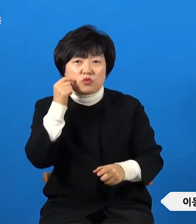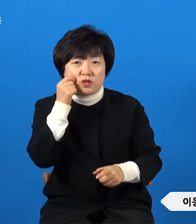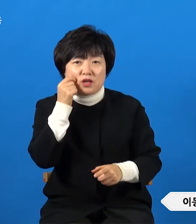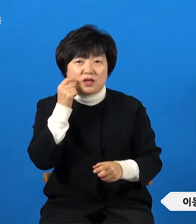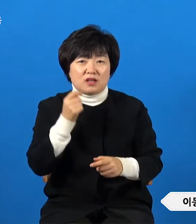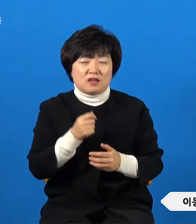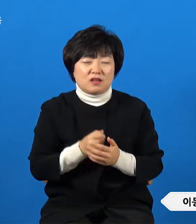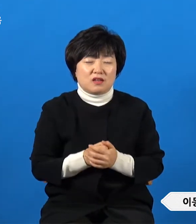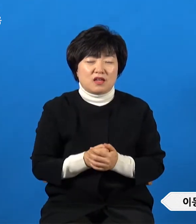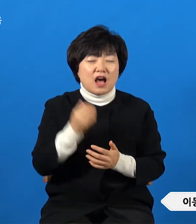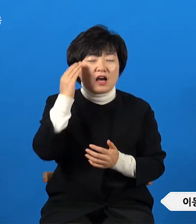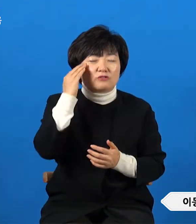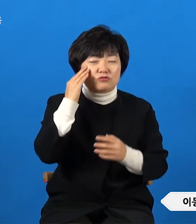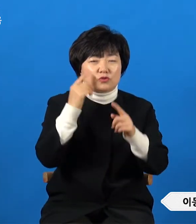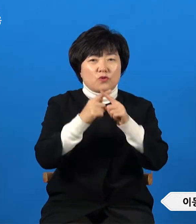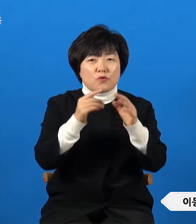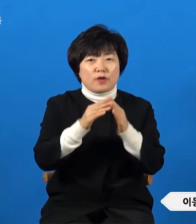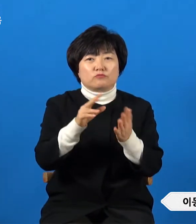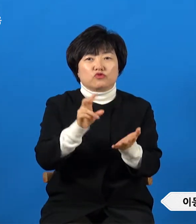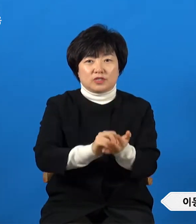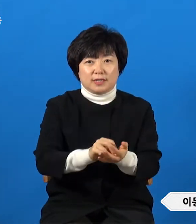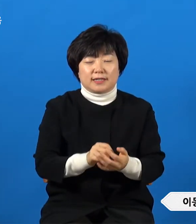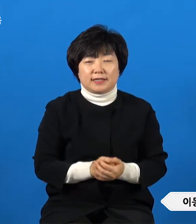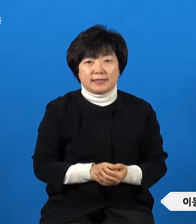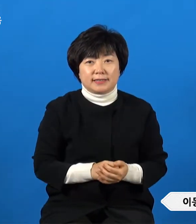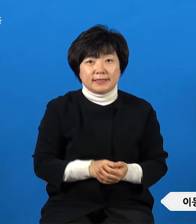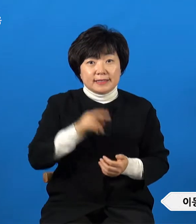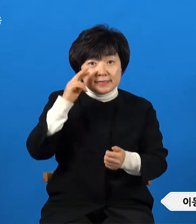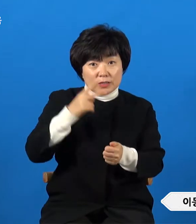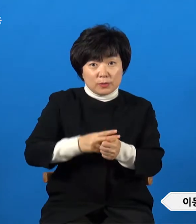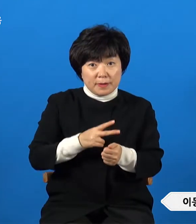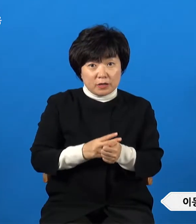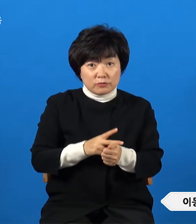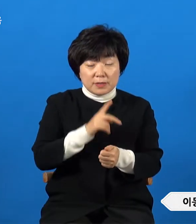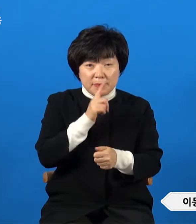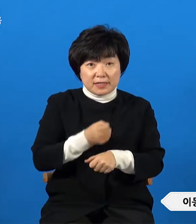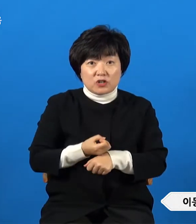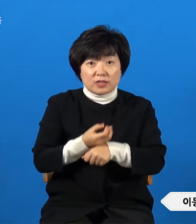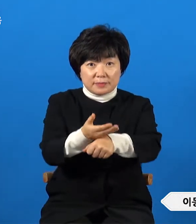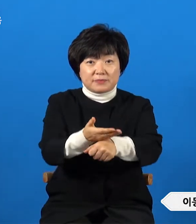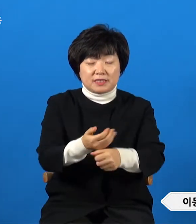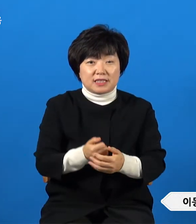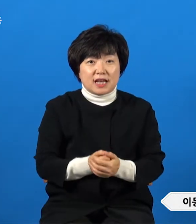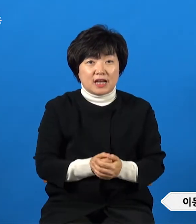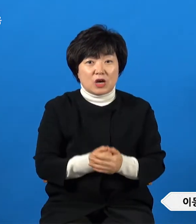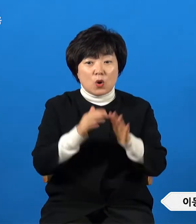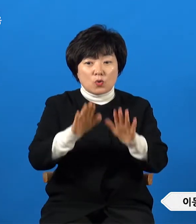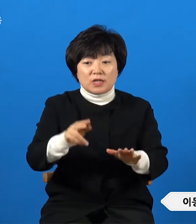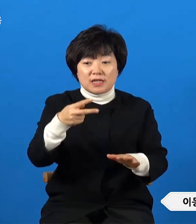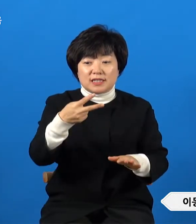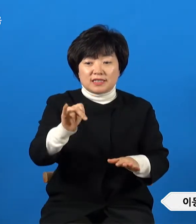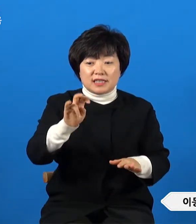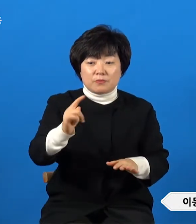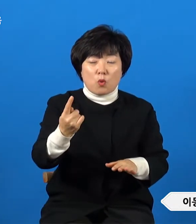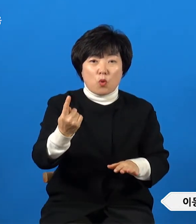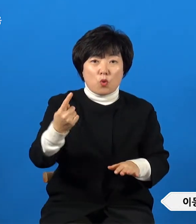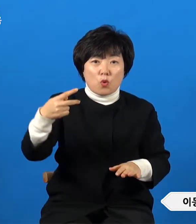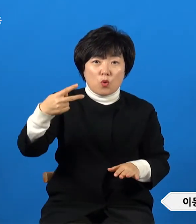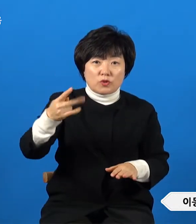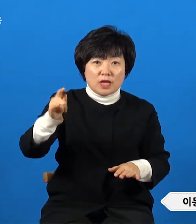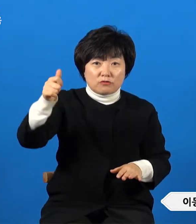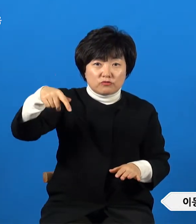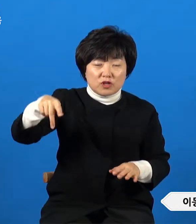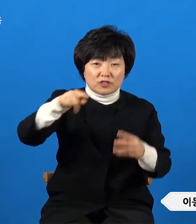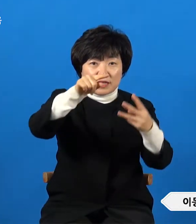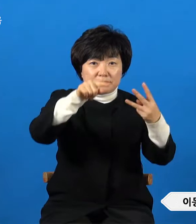문제예요. 그래서 바울은 지금 이렇게 전하는 것입니다. 오늘 본문 디모데후서 3장 14절에서